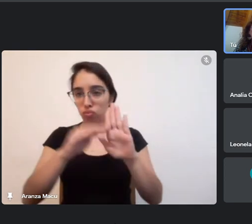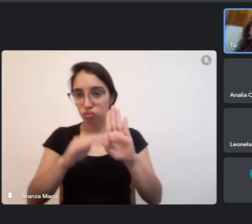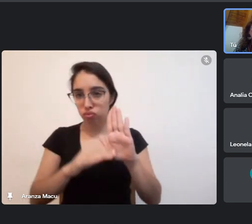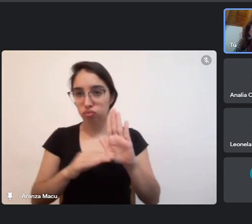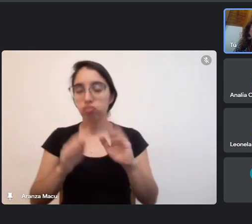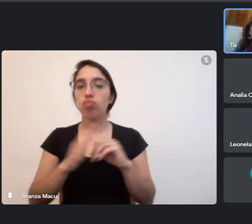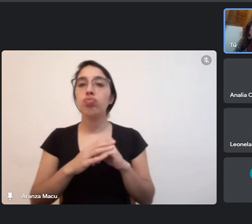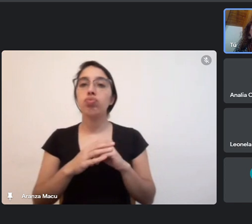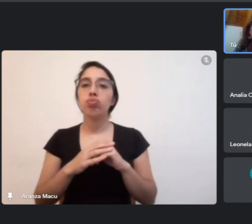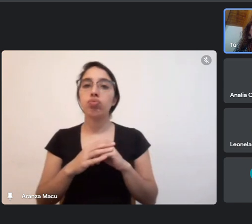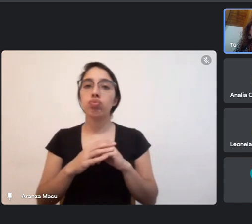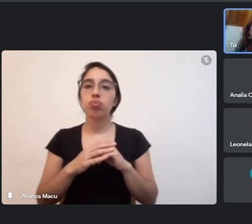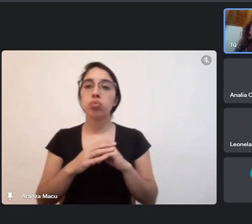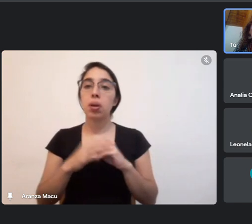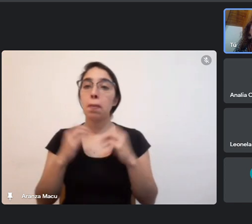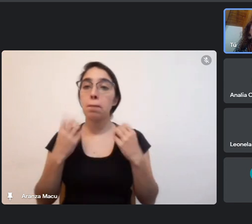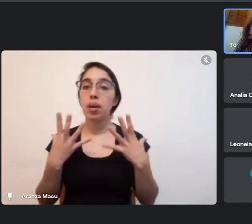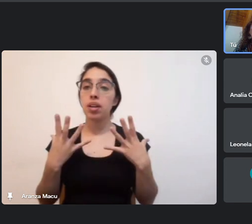Bien,